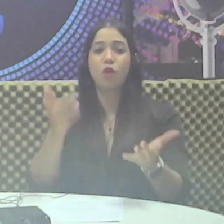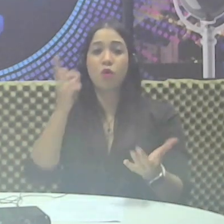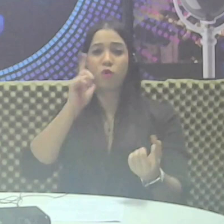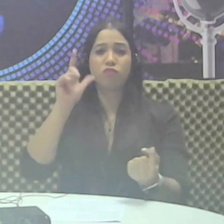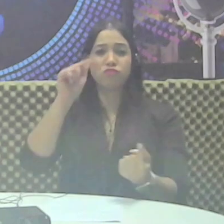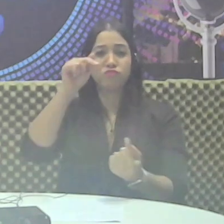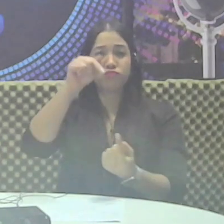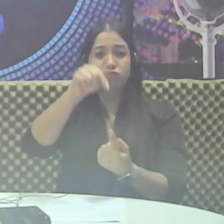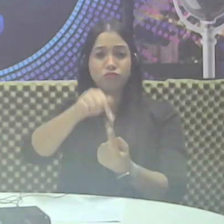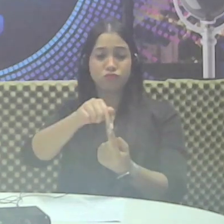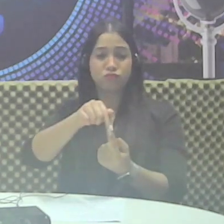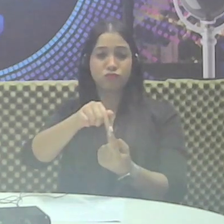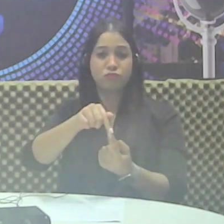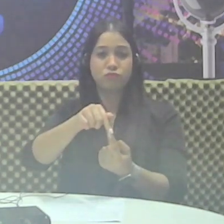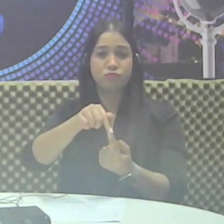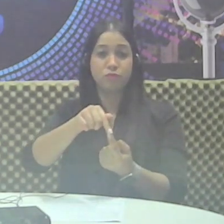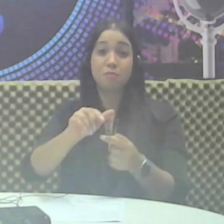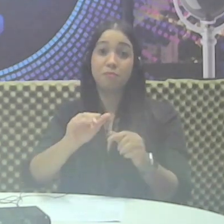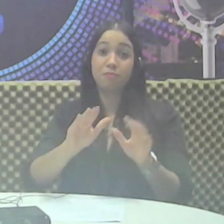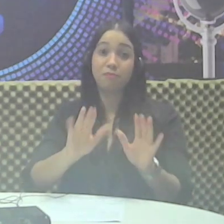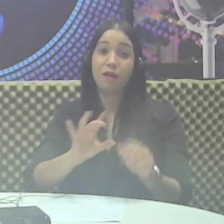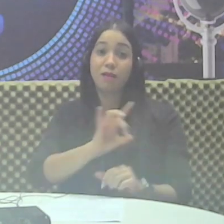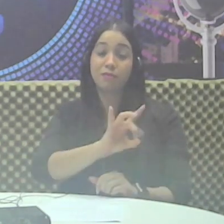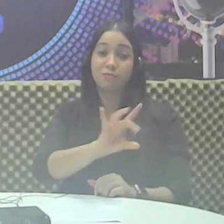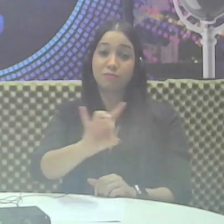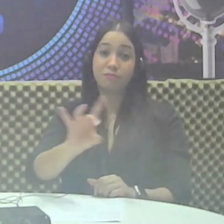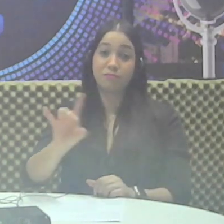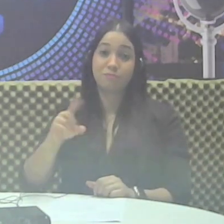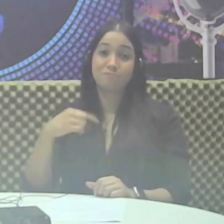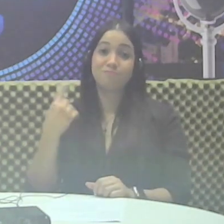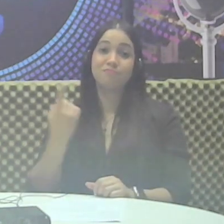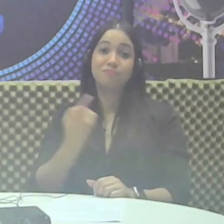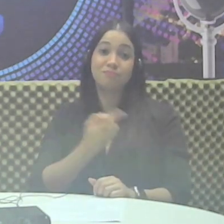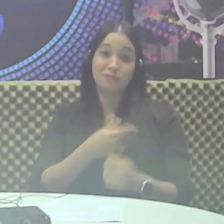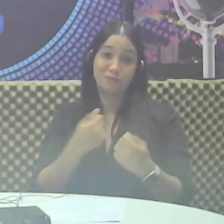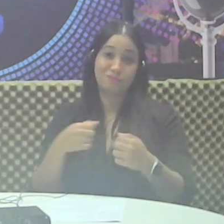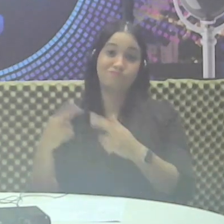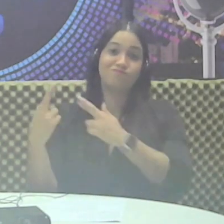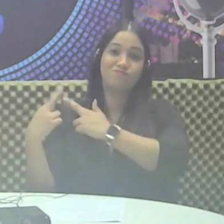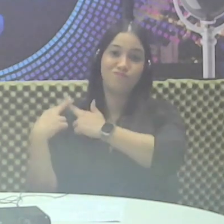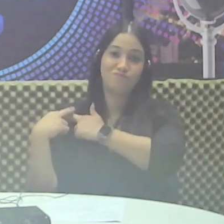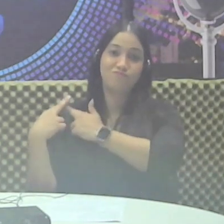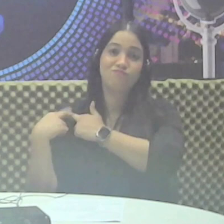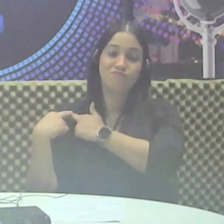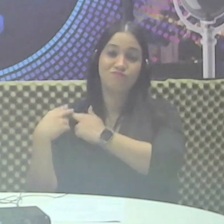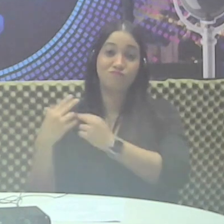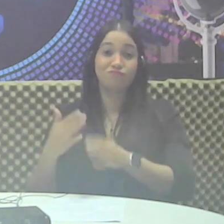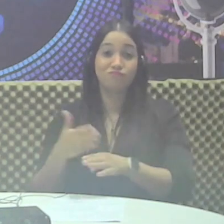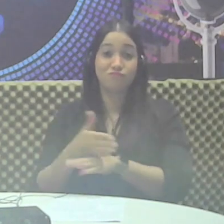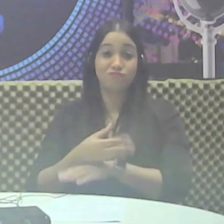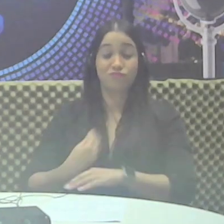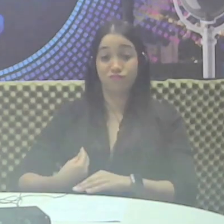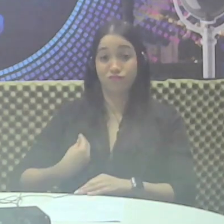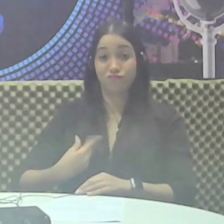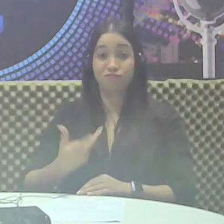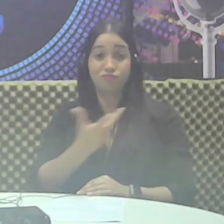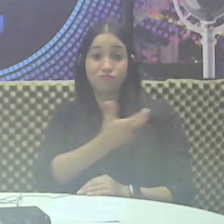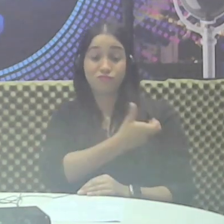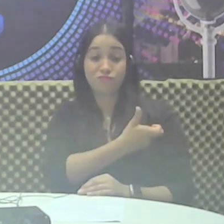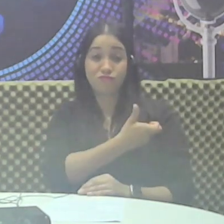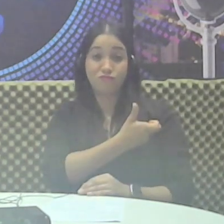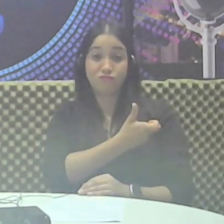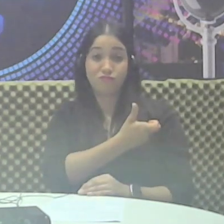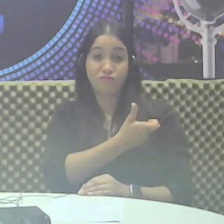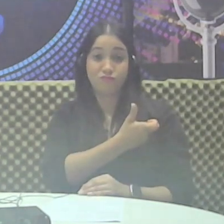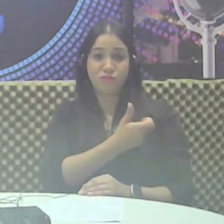esse público-alvo. Mas cada um de nós precisa fazer a sua parte e comparecer para vacinar.